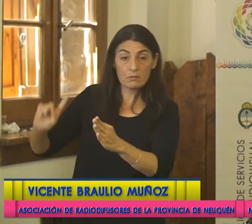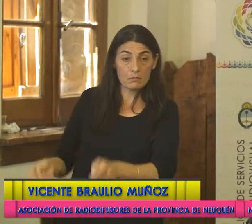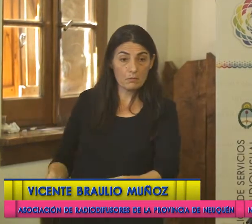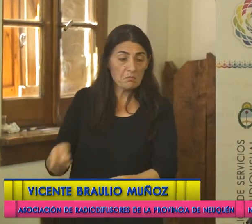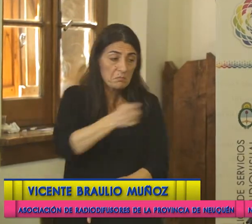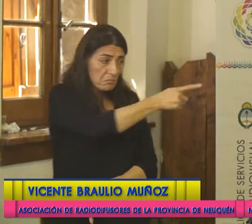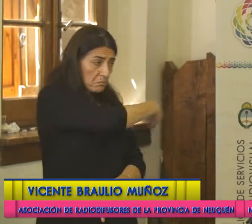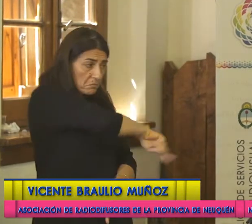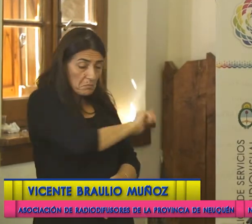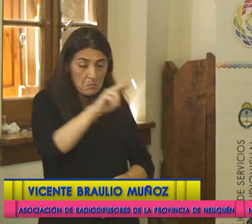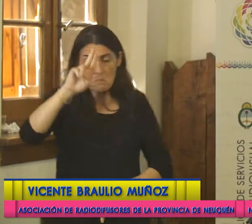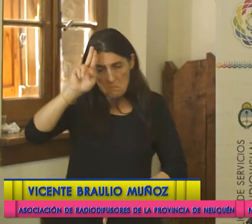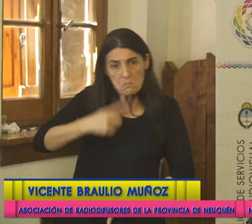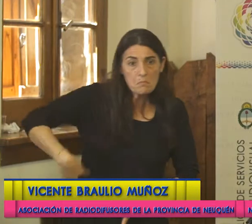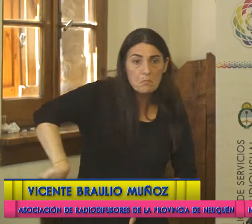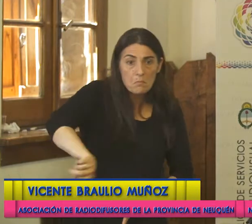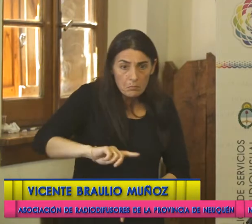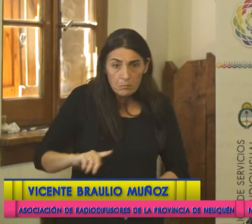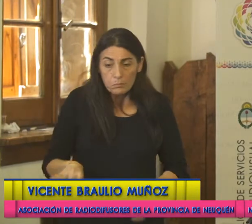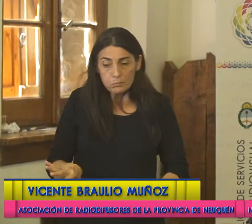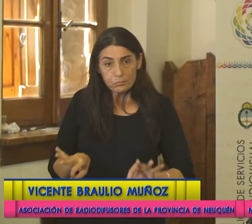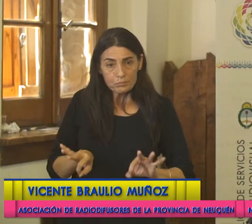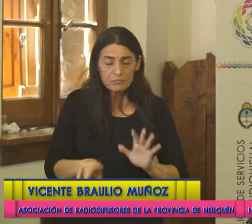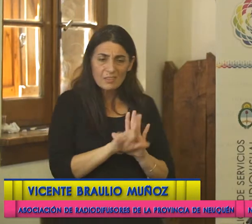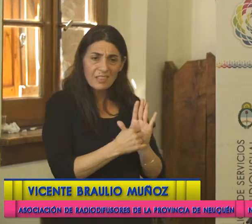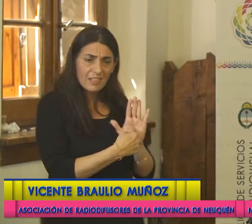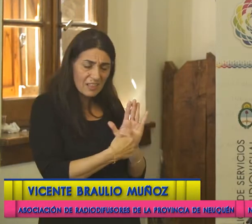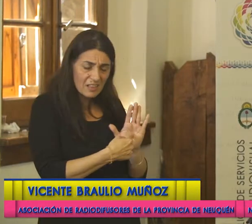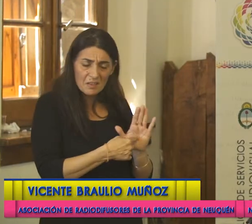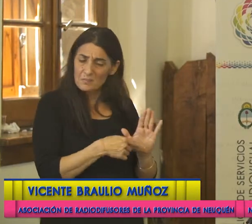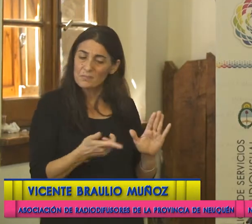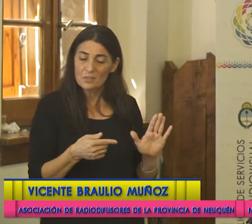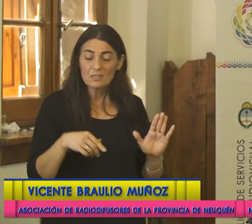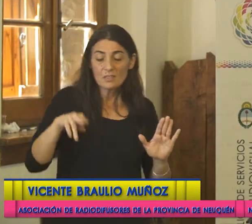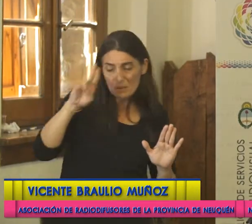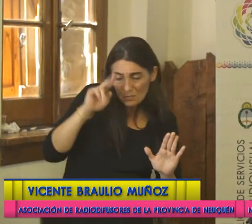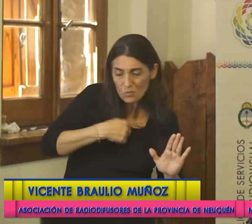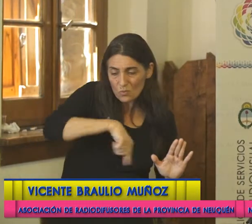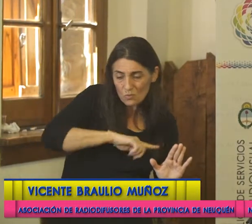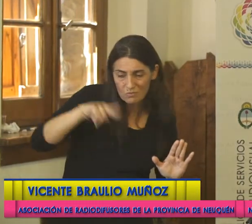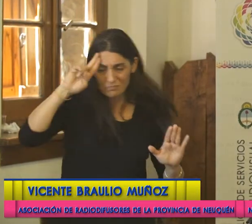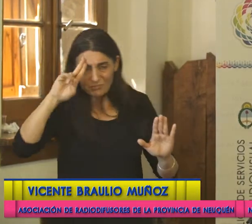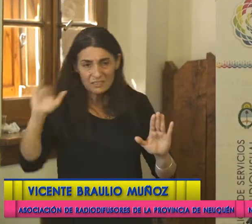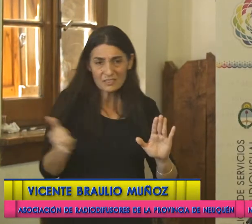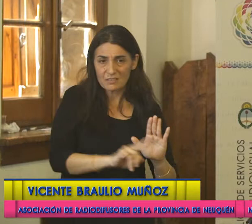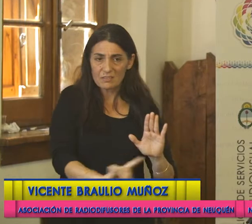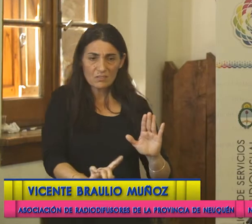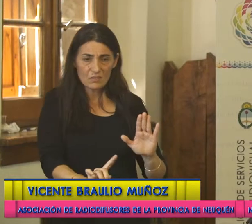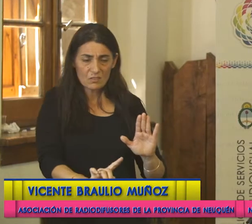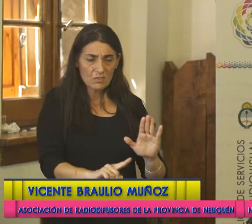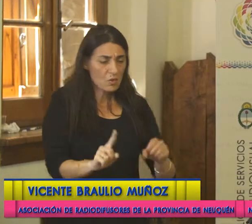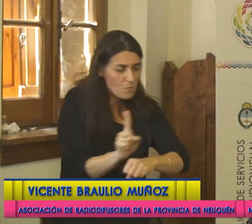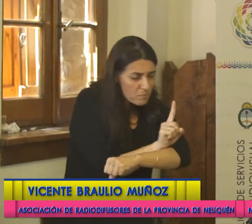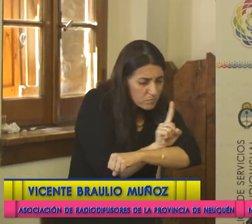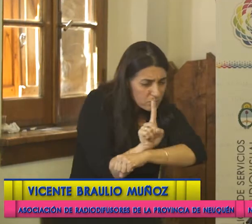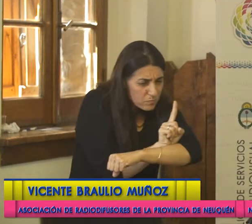concretamente pero la ley no se trata de saber si los respetamos o no sino de las frecuencias y su realidad